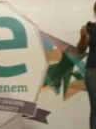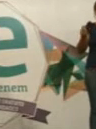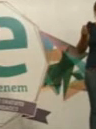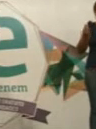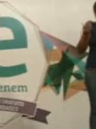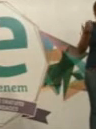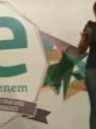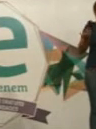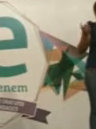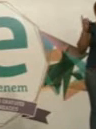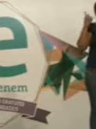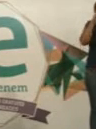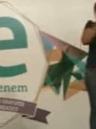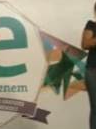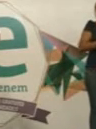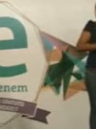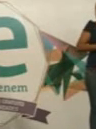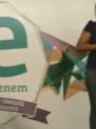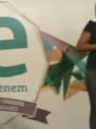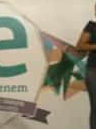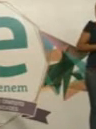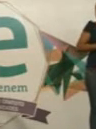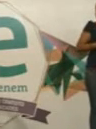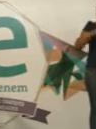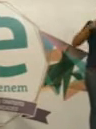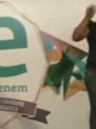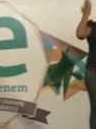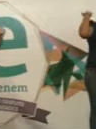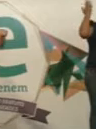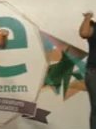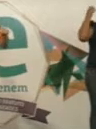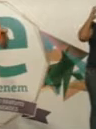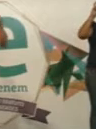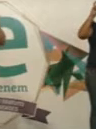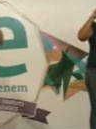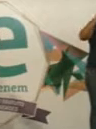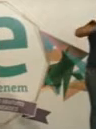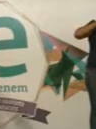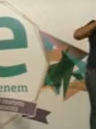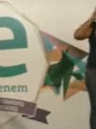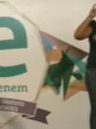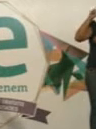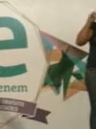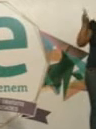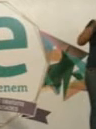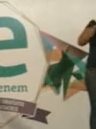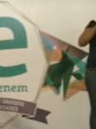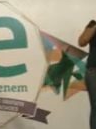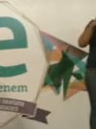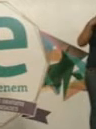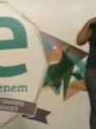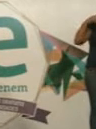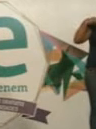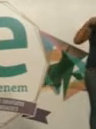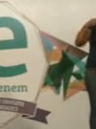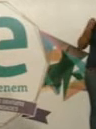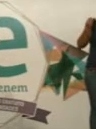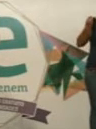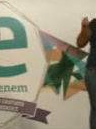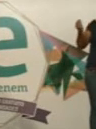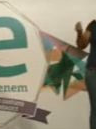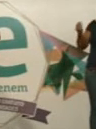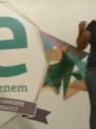para o mesmo Uruguai, né, por 2-1 em pleno Maracanã. É um maracanaço, para o Brasil uma